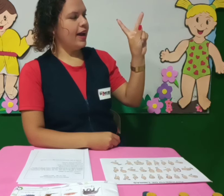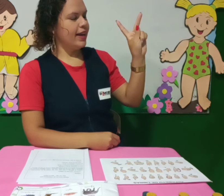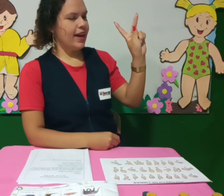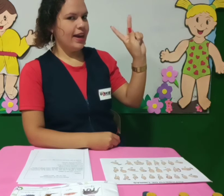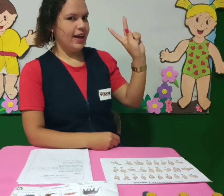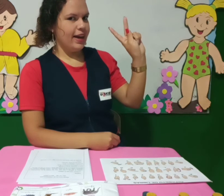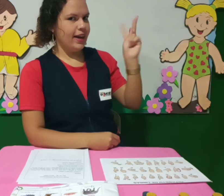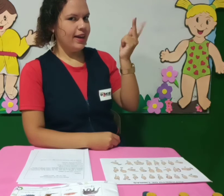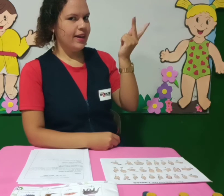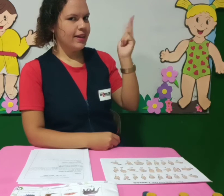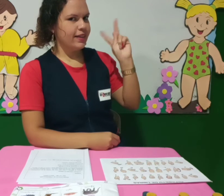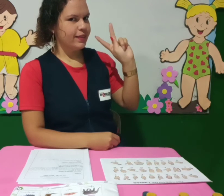H.